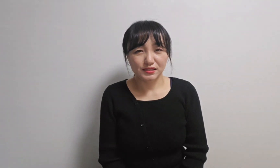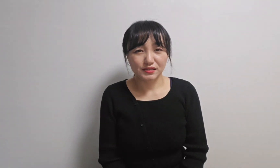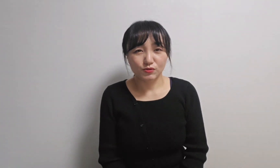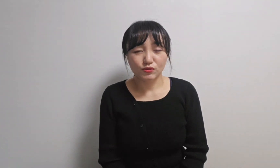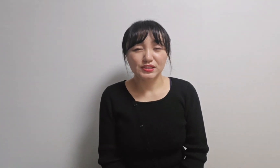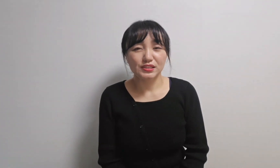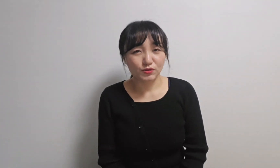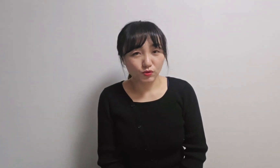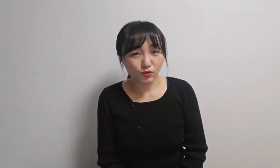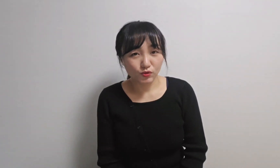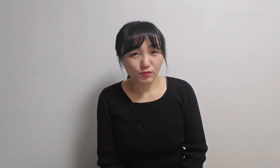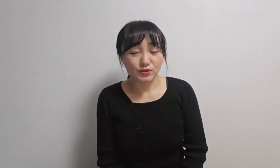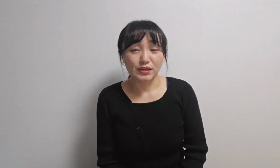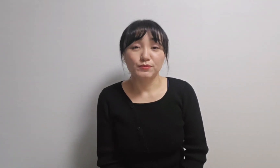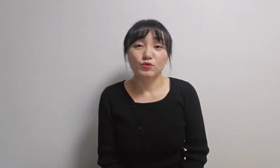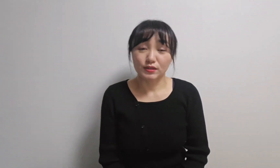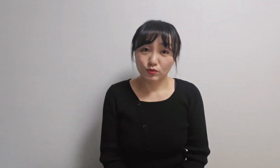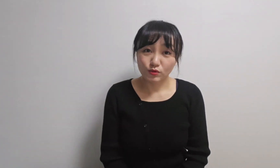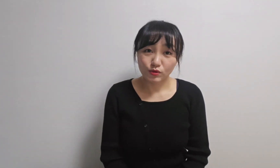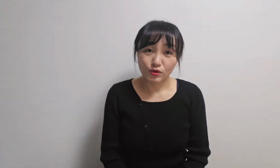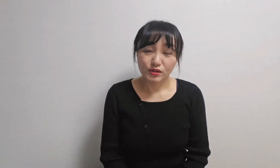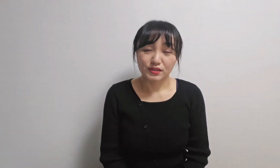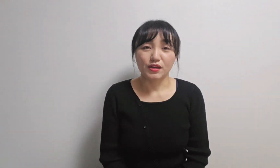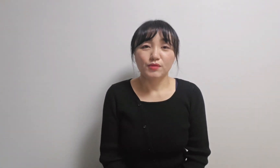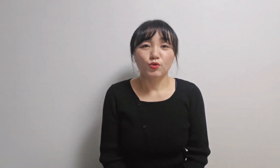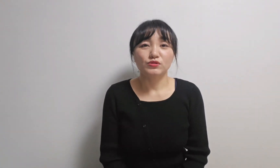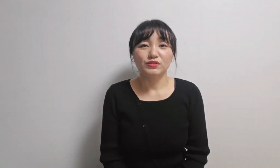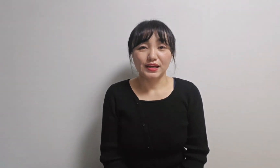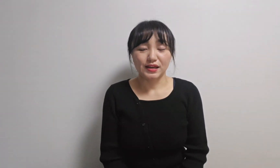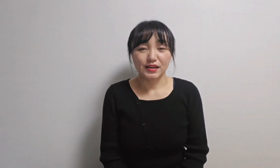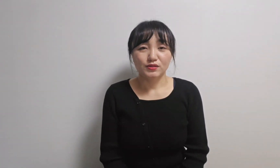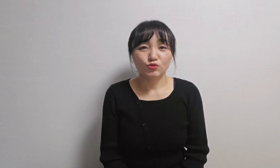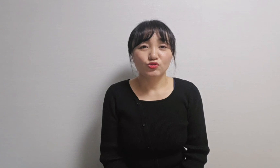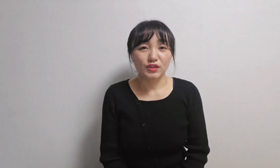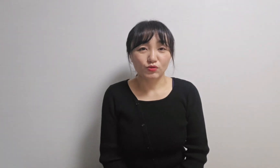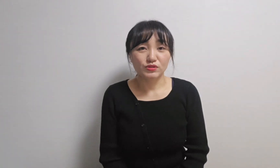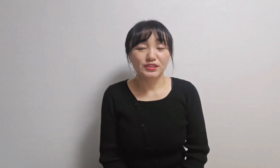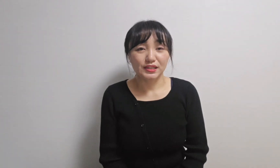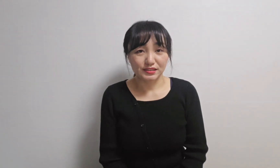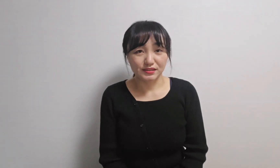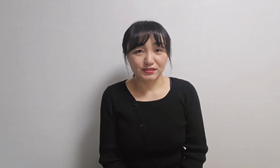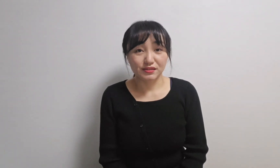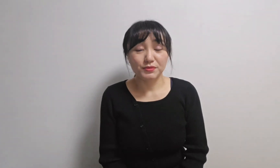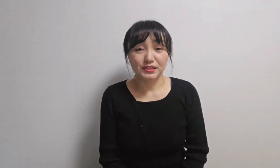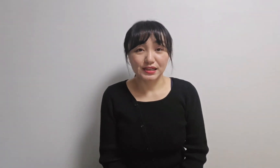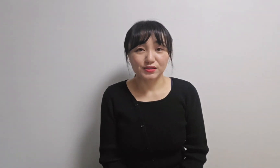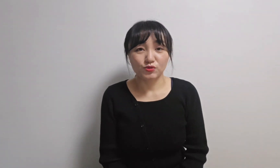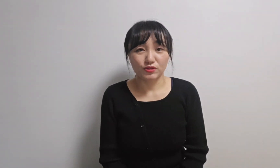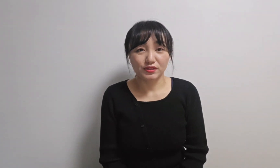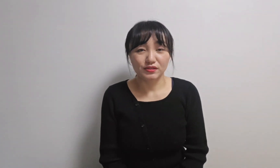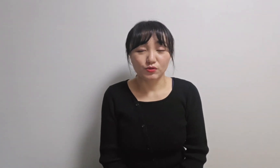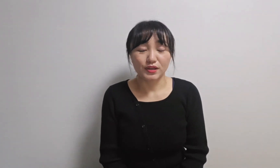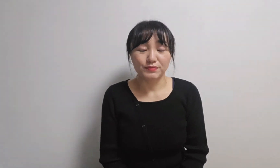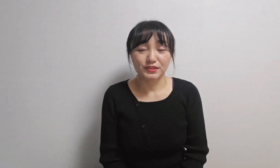하찮은 꽃이라도 잡초라도 모두 다 소중한 꽃이라는 그 의미를 가지고 있는